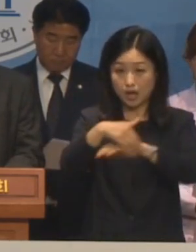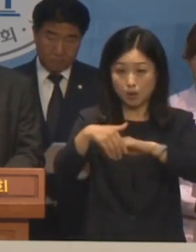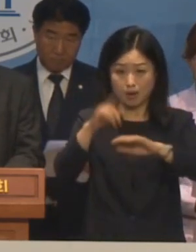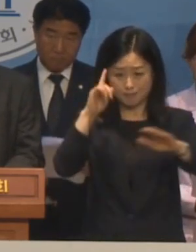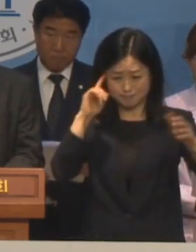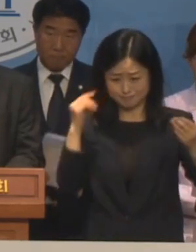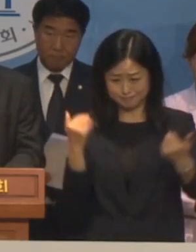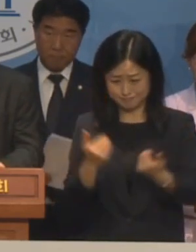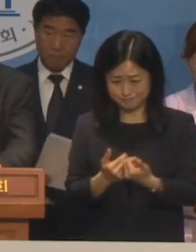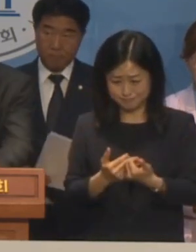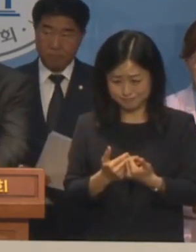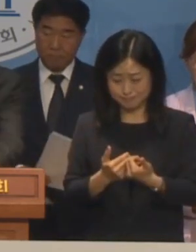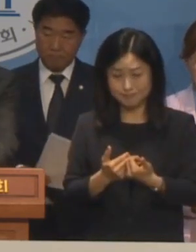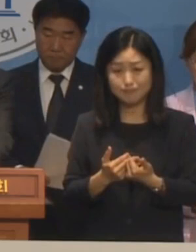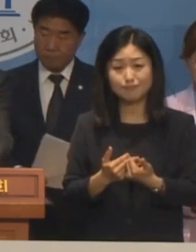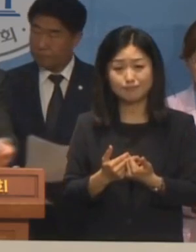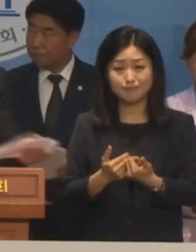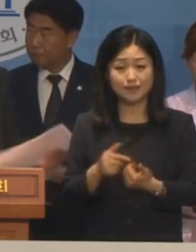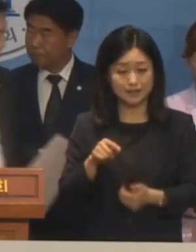정면으로 배치된다.